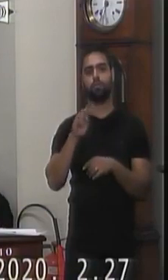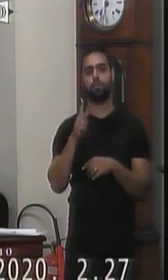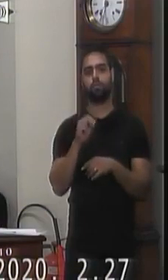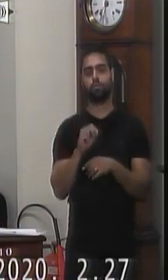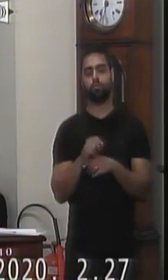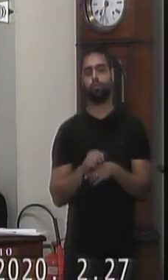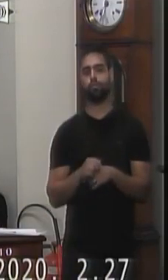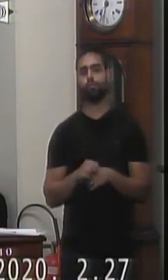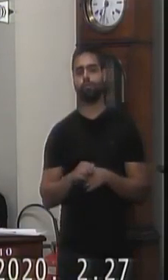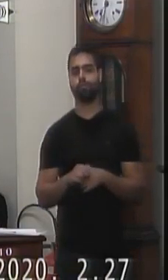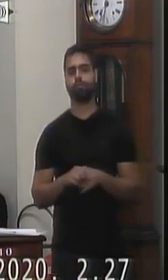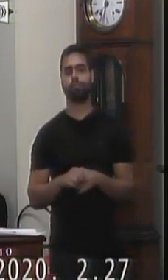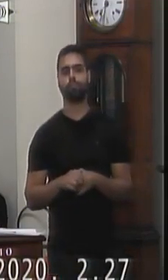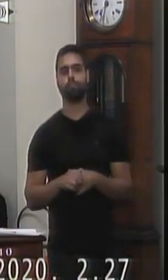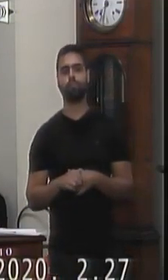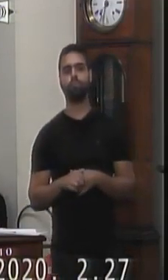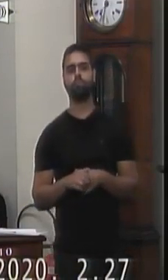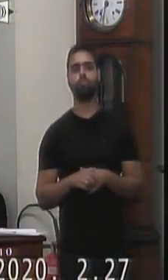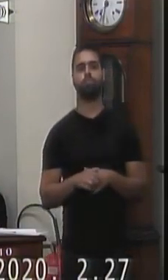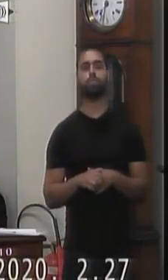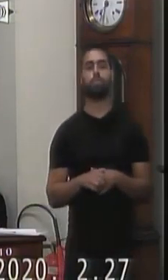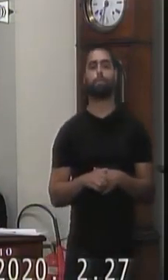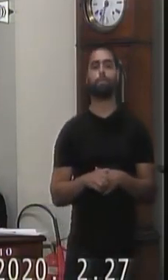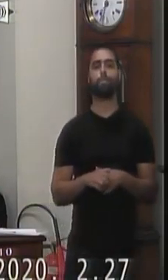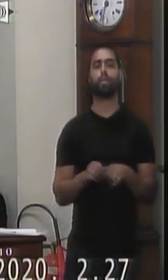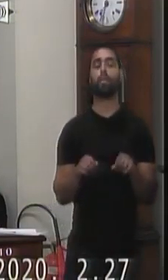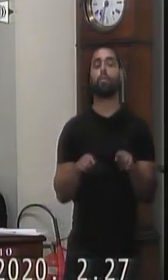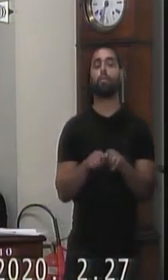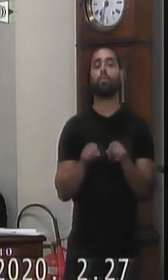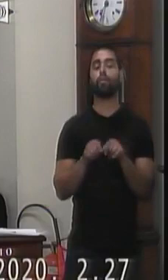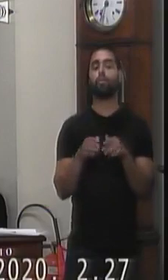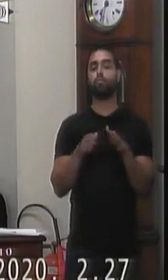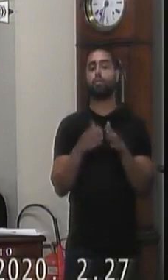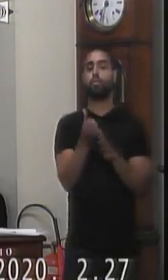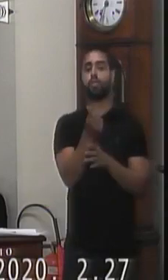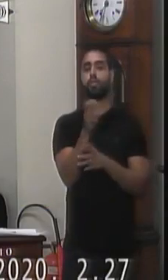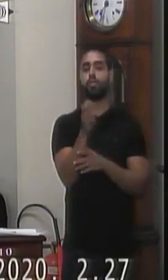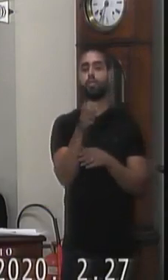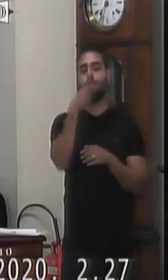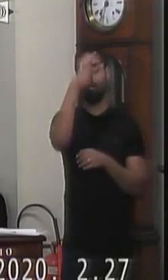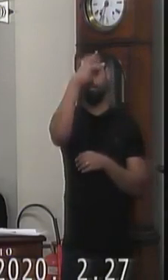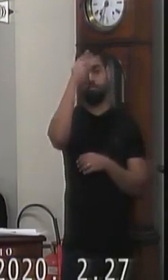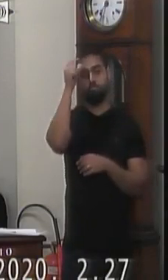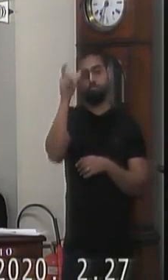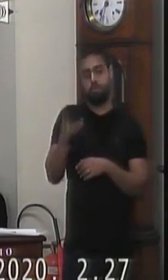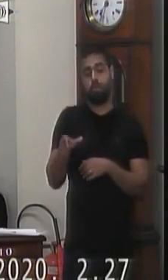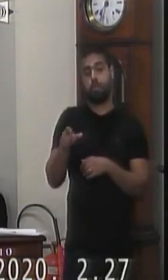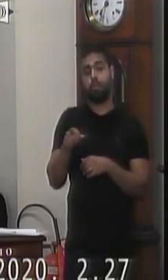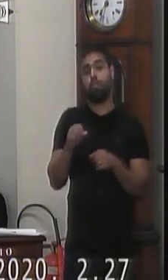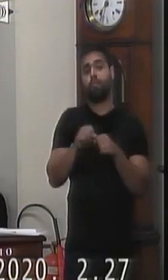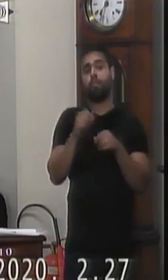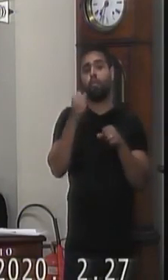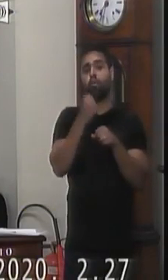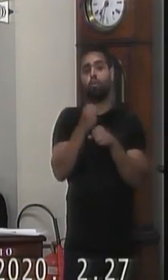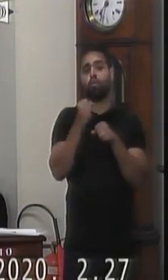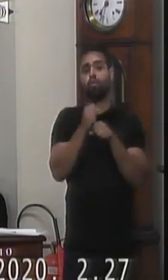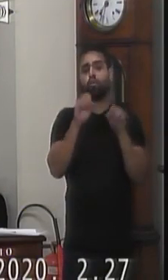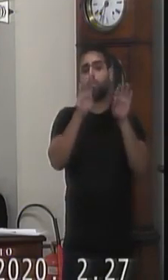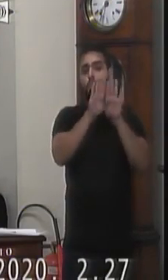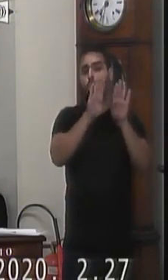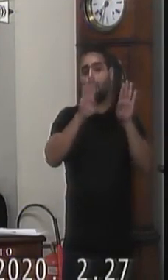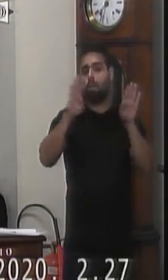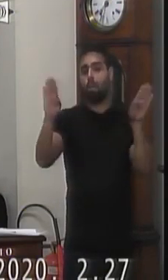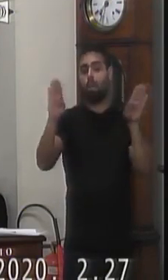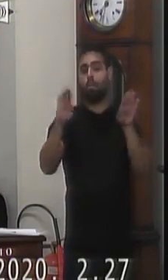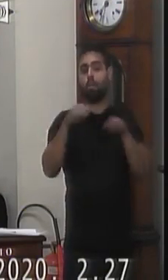vereador Marcelo também fez a indicação 65, solicitando ao prefeito a possibilidade da construção de um muro de contenção na Rua